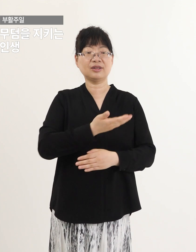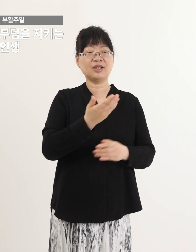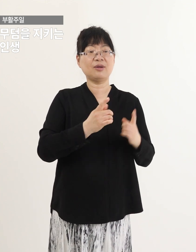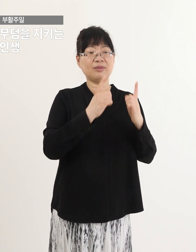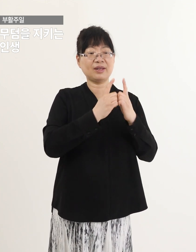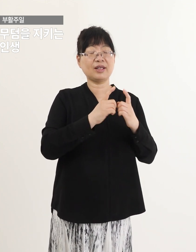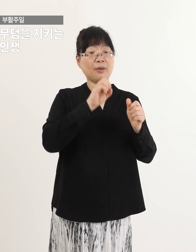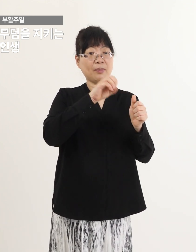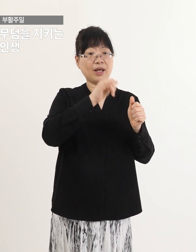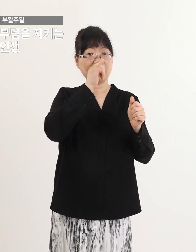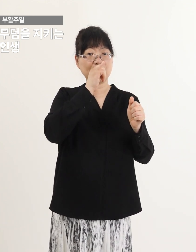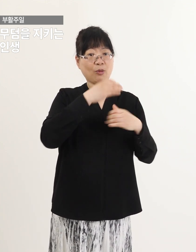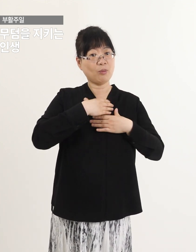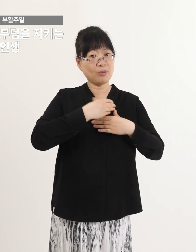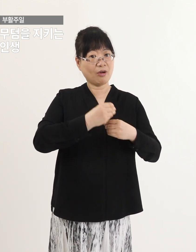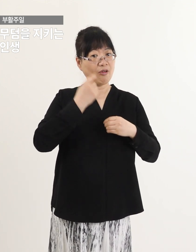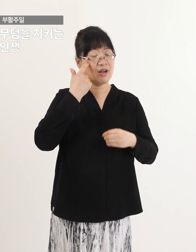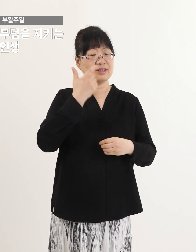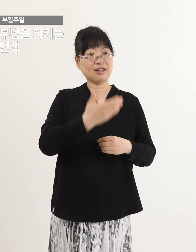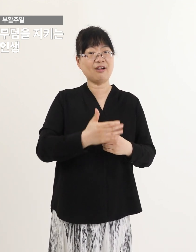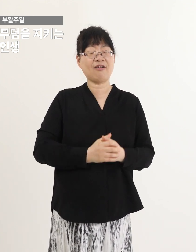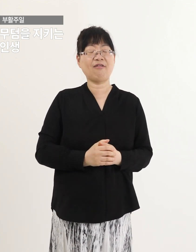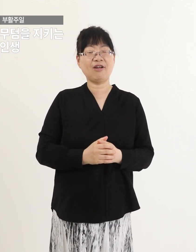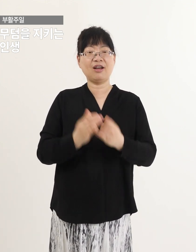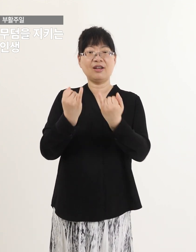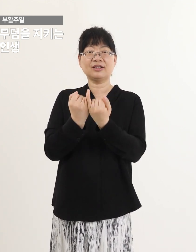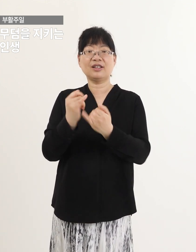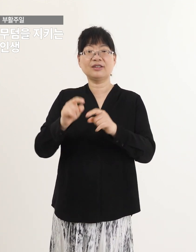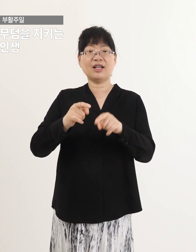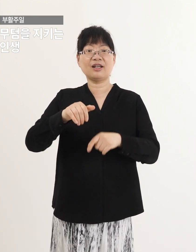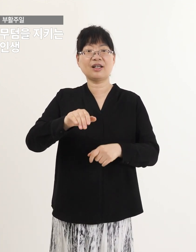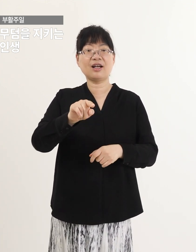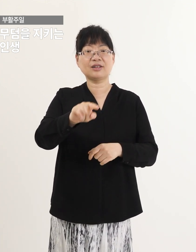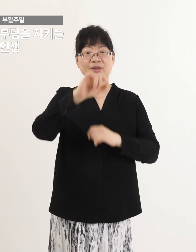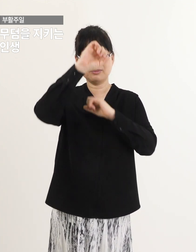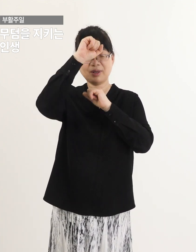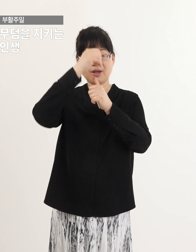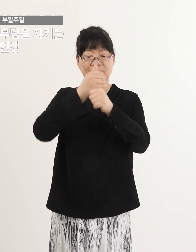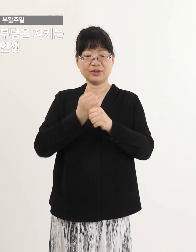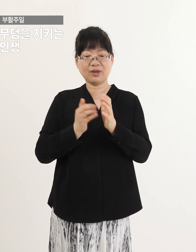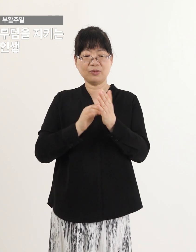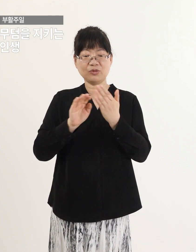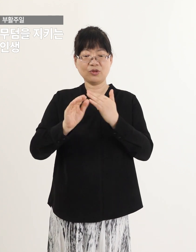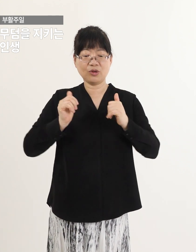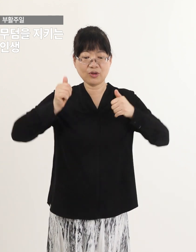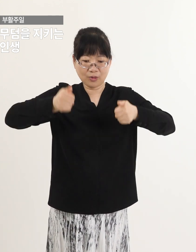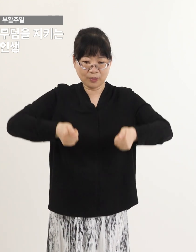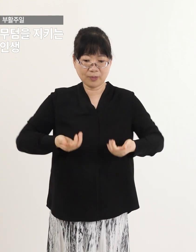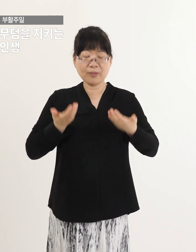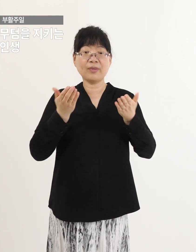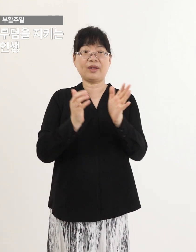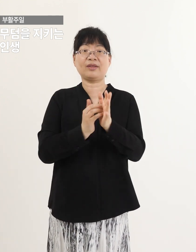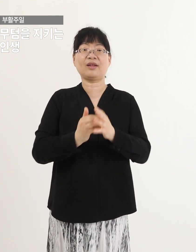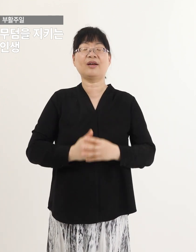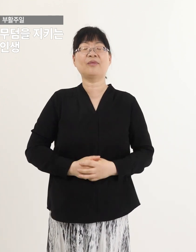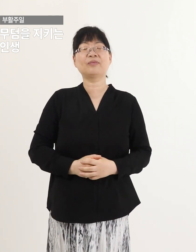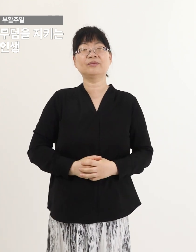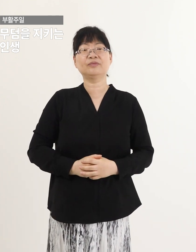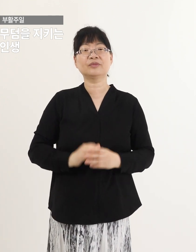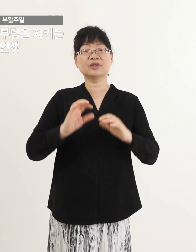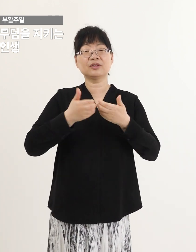만나 이르시되 평안하냐 하시거늘 여자들이 나아가 그 발을 붙잡고 경배하니. 네,